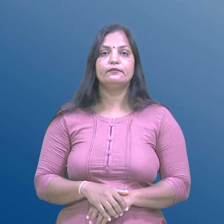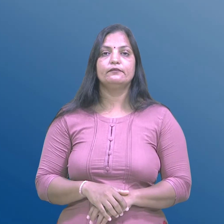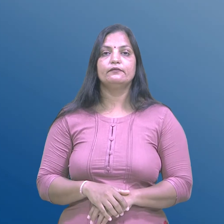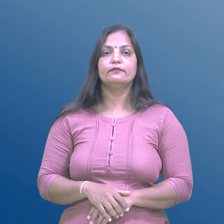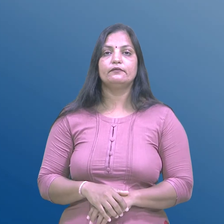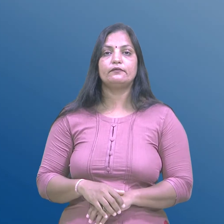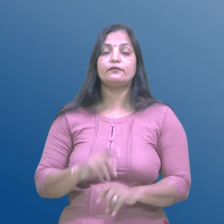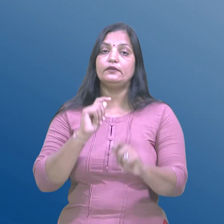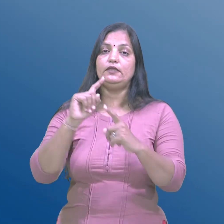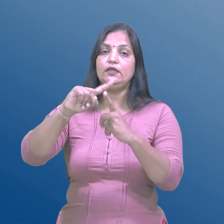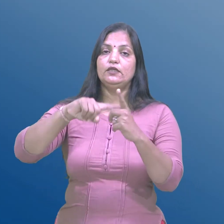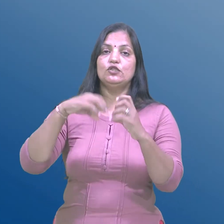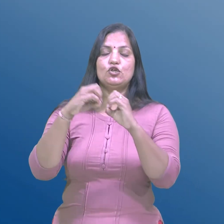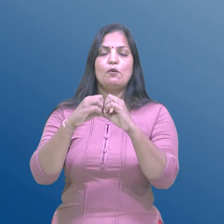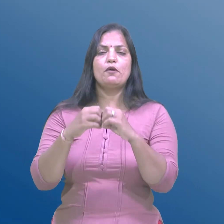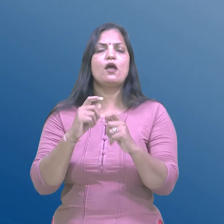રોજગાર પ્રાપ્ત કરવા ઈચ્છુક